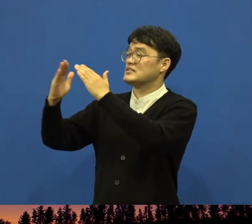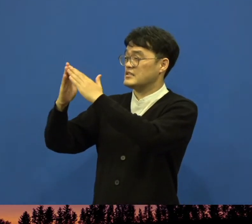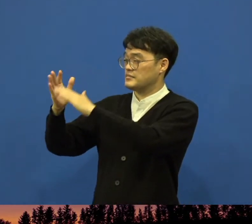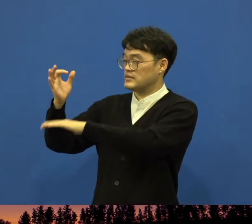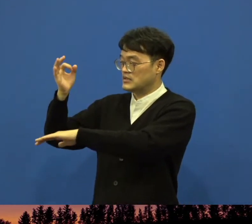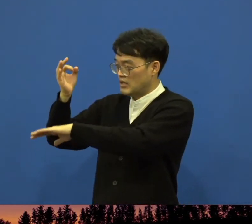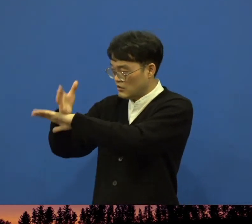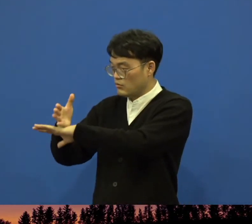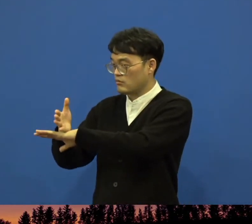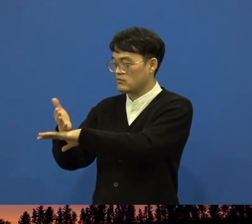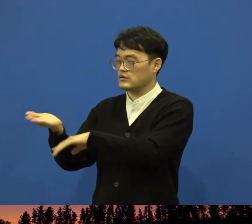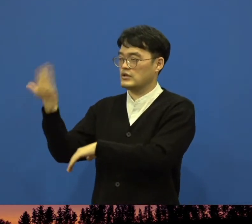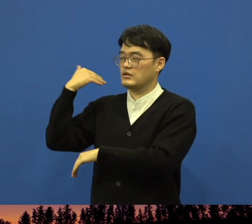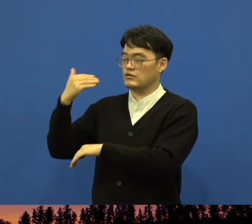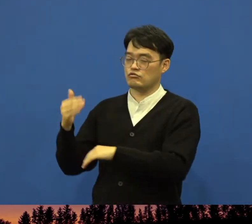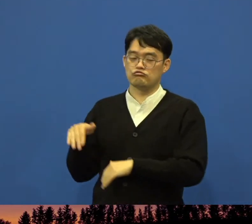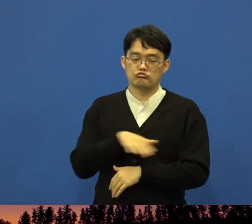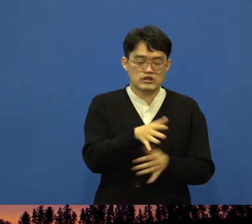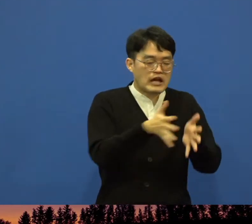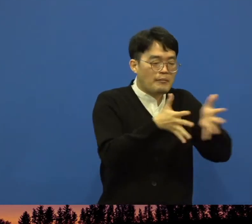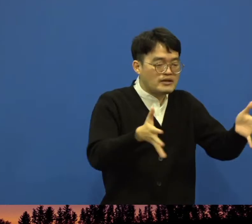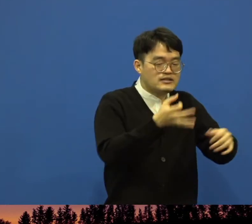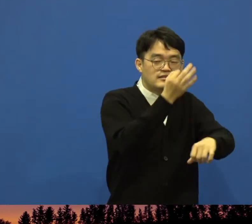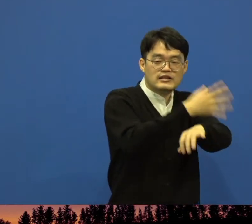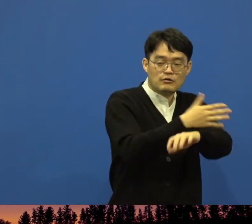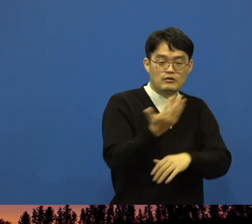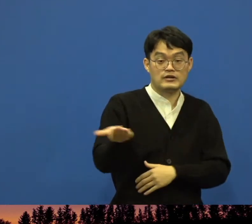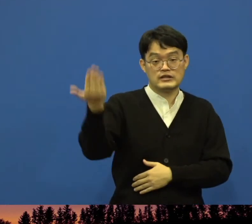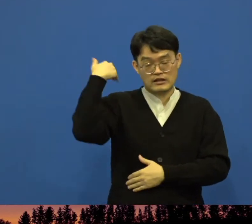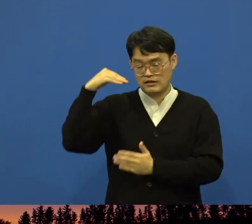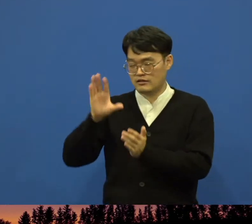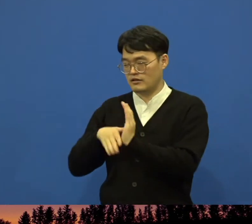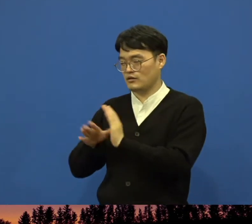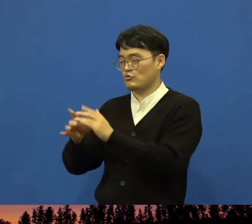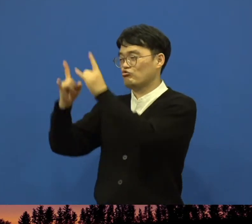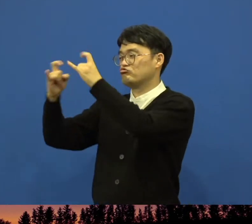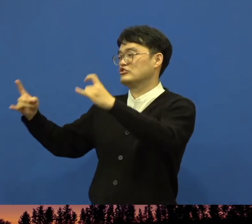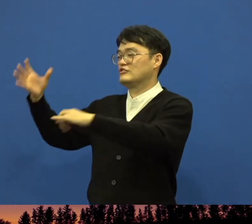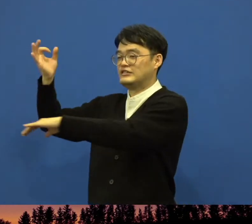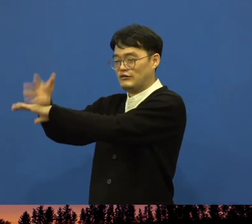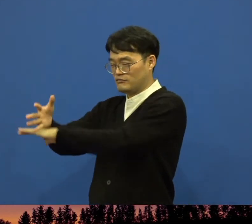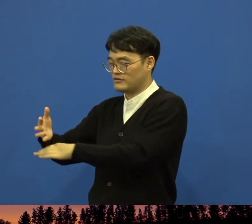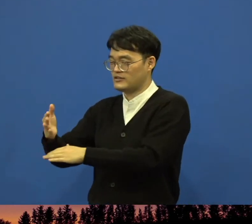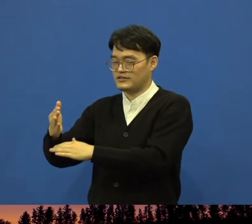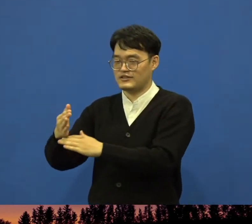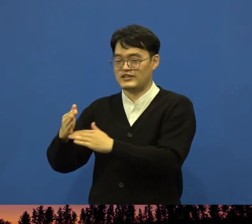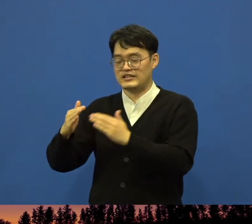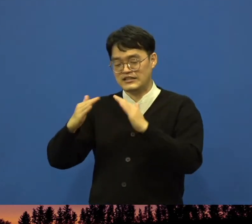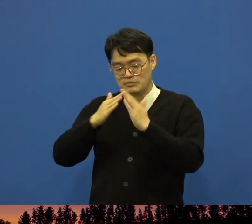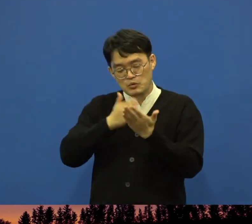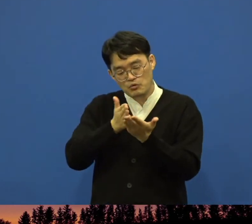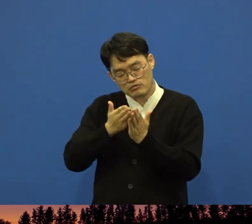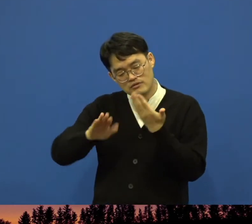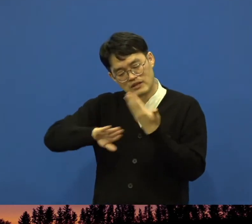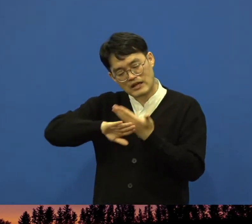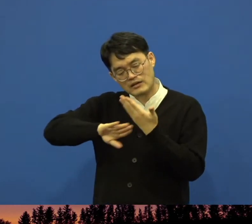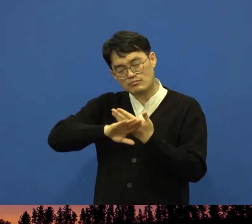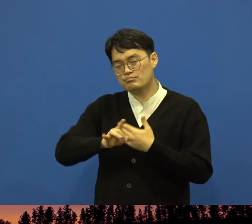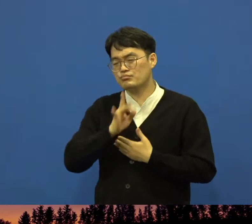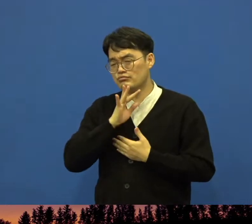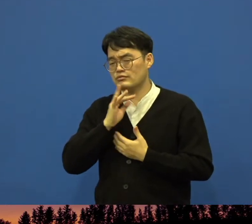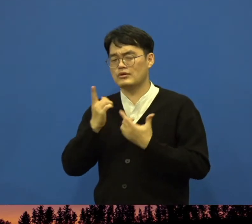거예요. 집이 좀 다른 거죠. 우리는 아파트고, 옛날에는 뭐 그런 집이고. 집 종류가 다를 뿐이지 같은 패턴이라는